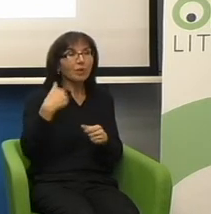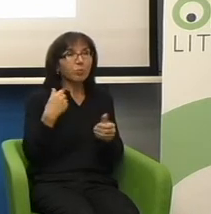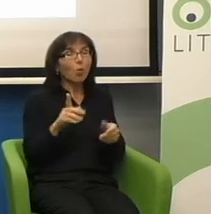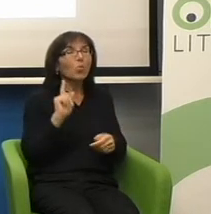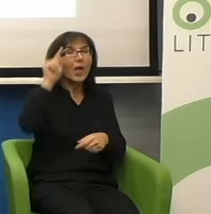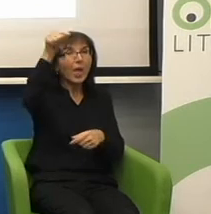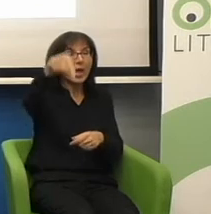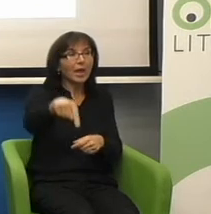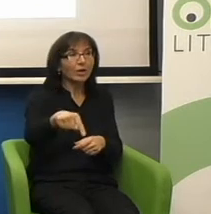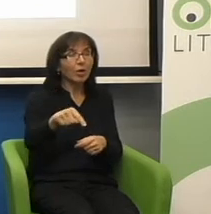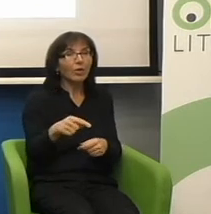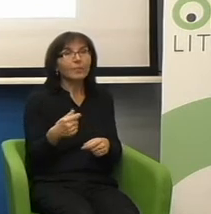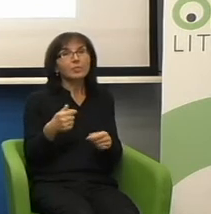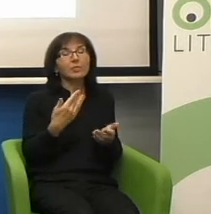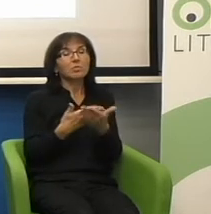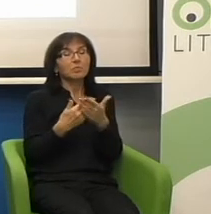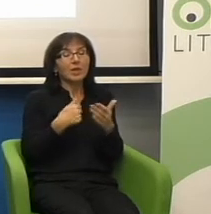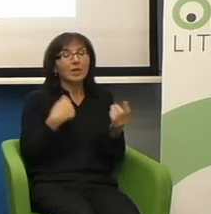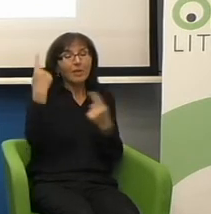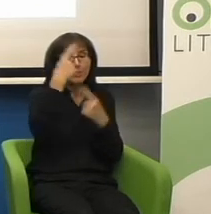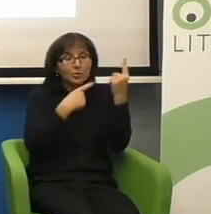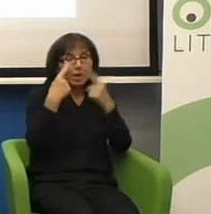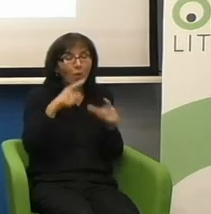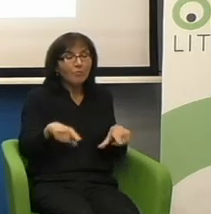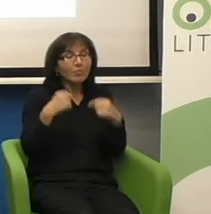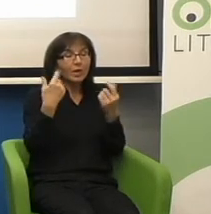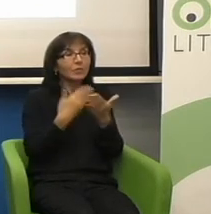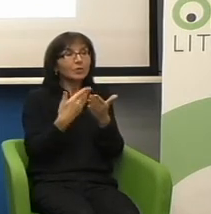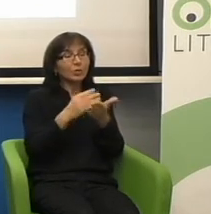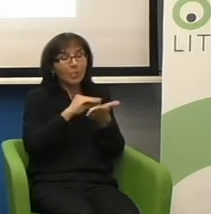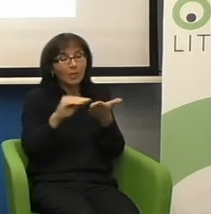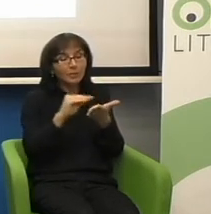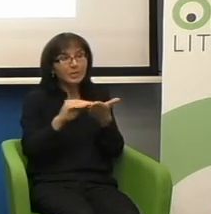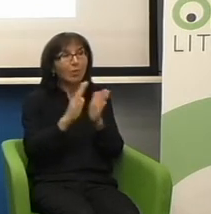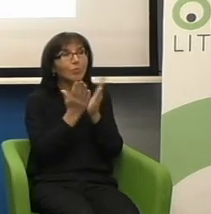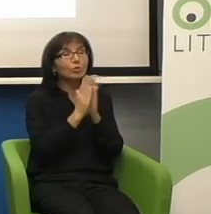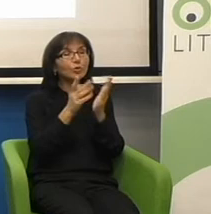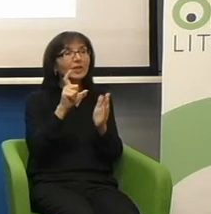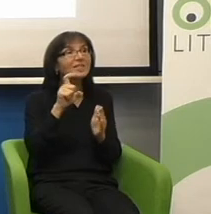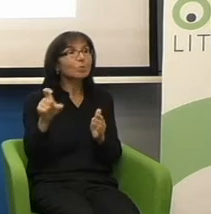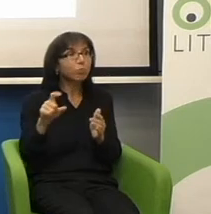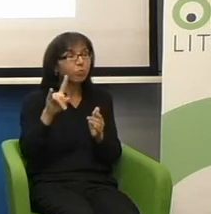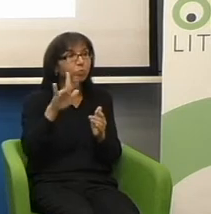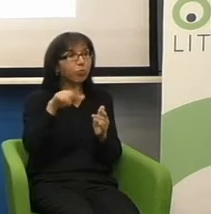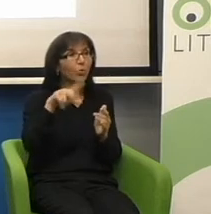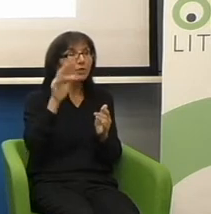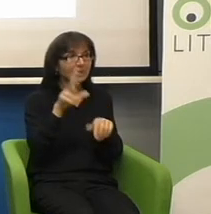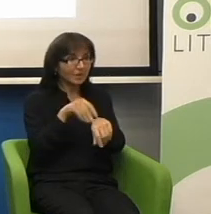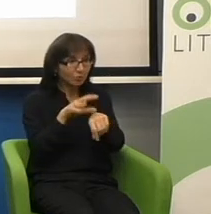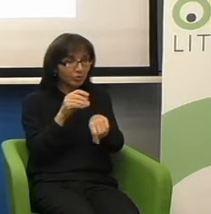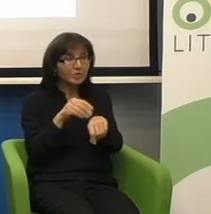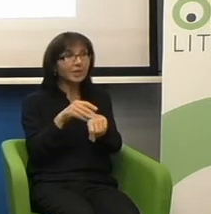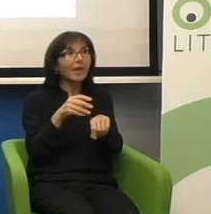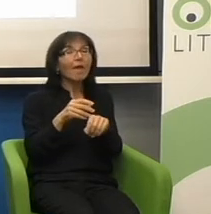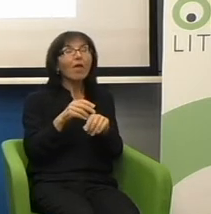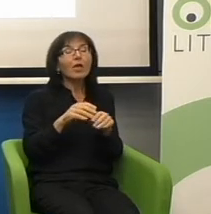chodzi o moje inspiracje, to było tak, że po napisaniu książki o Cybulskim wydawnictwo się zwróciło do mnie z